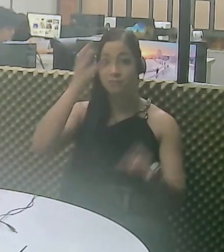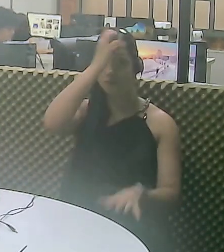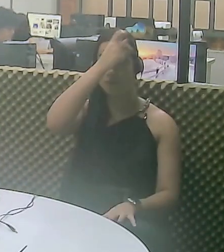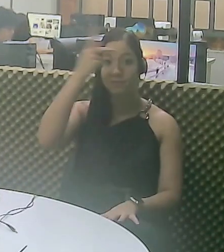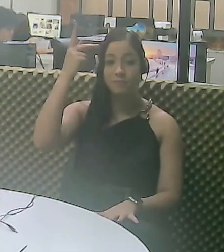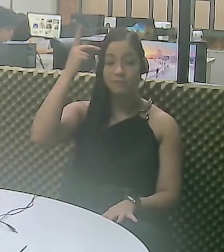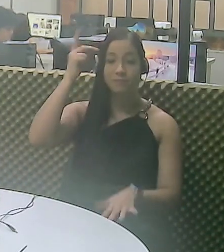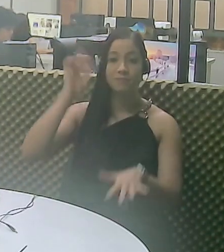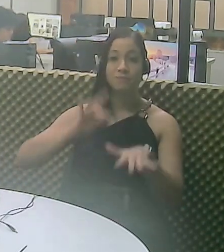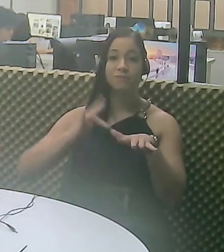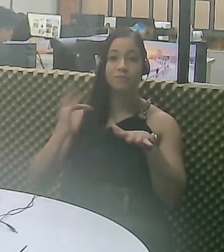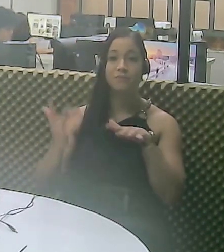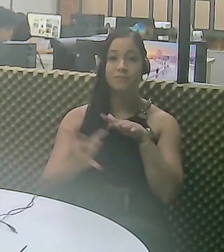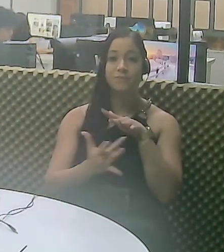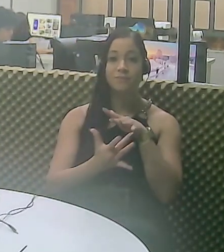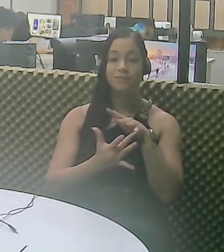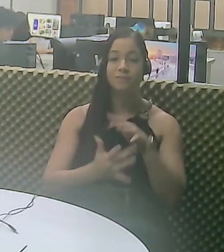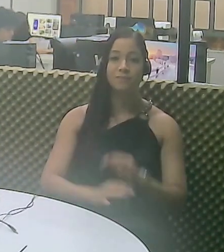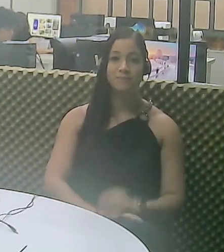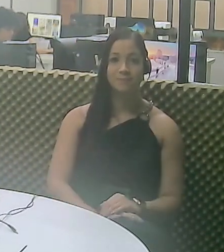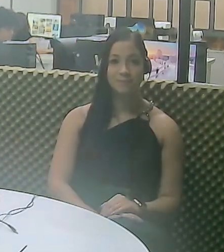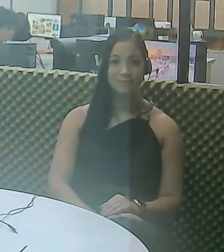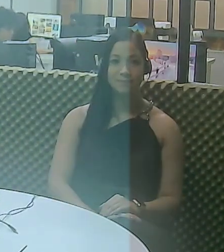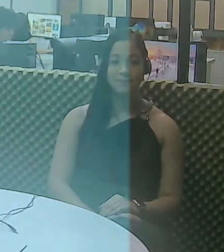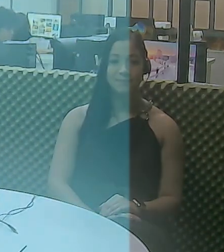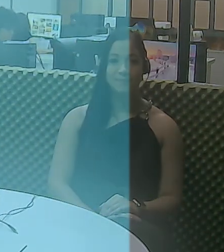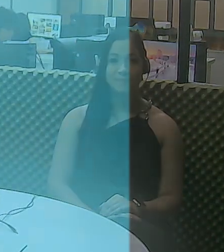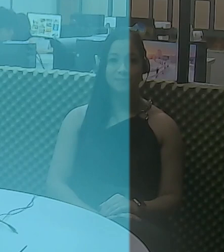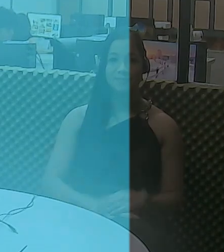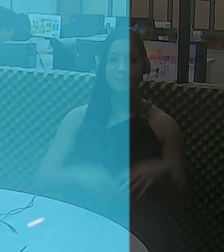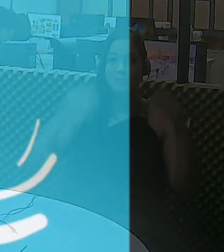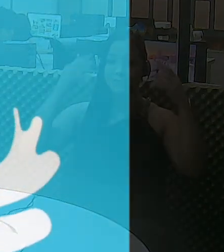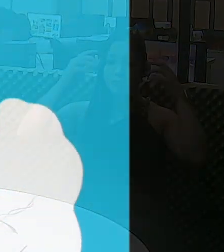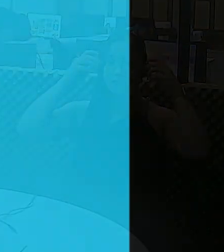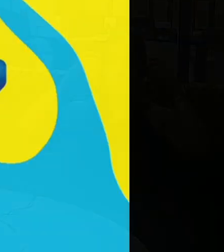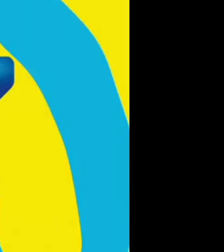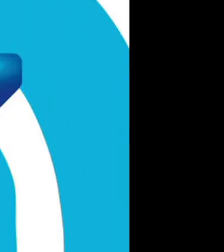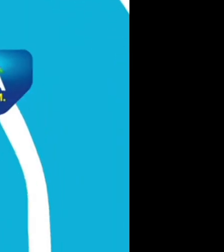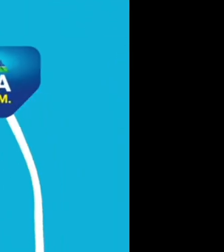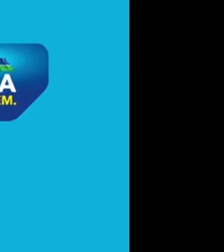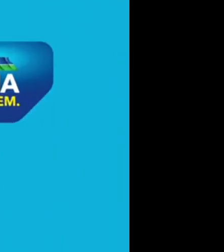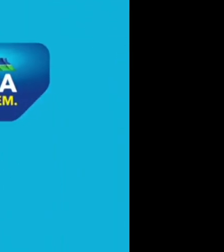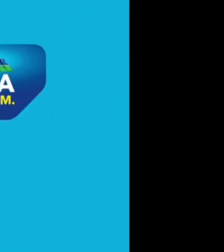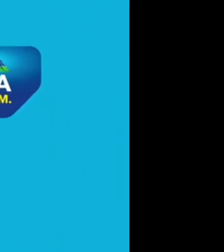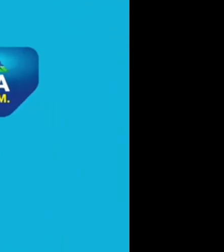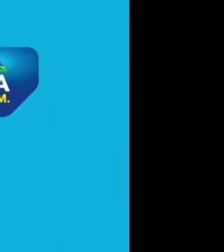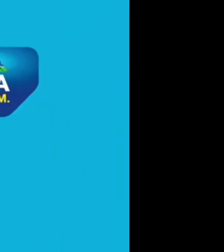Continue conosco no portal da Prefeitura e nas redes sociais.